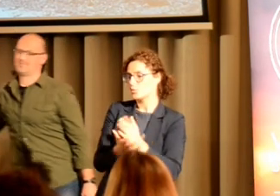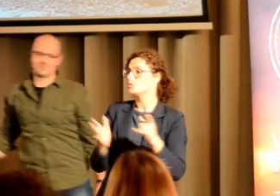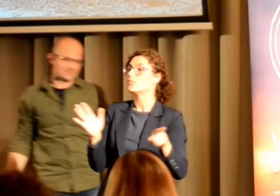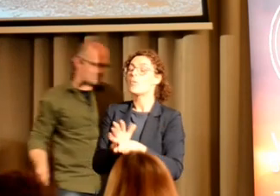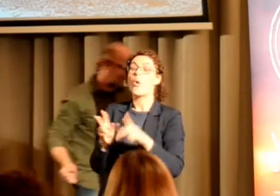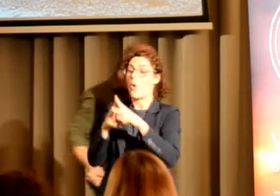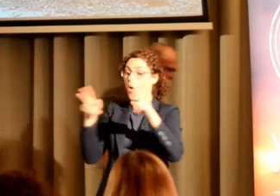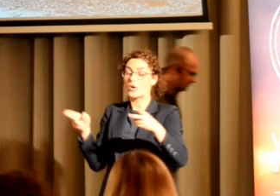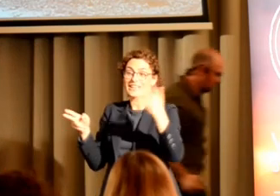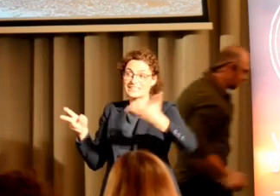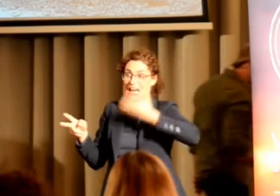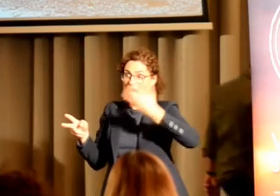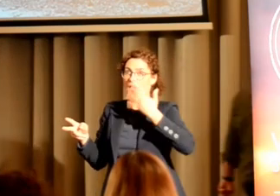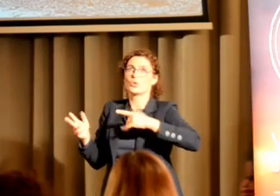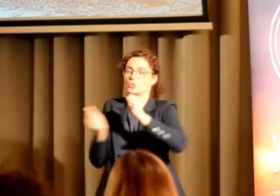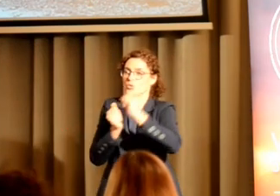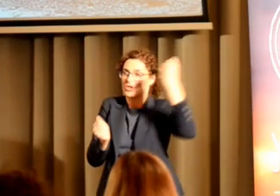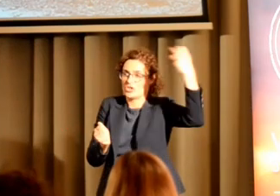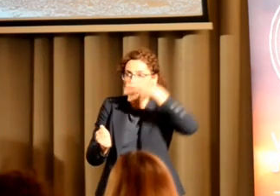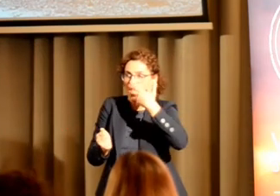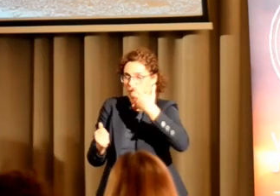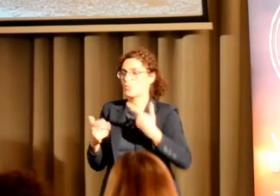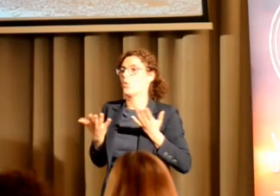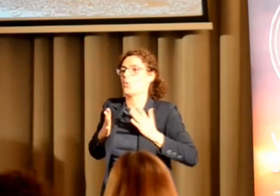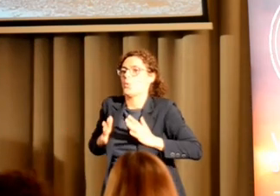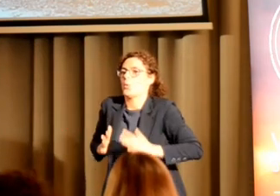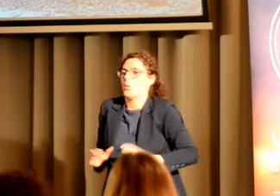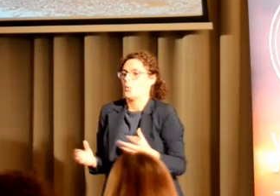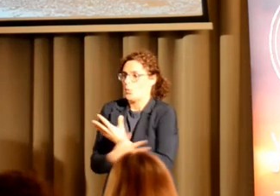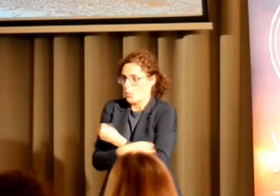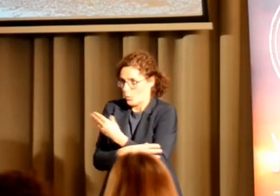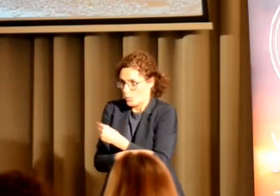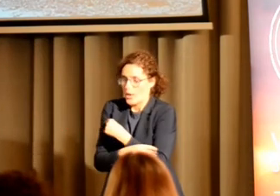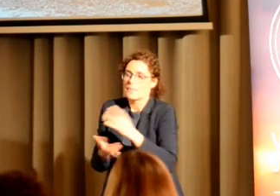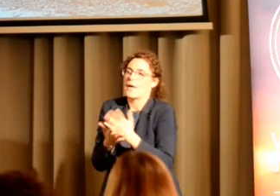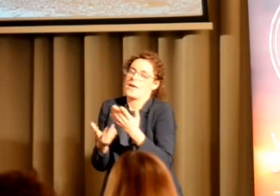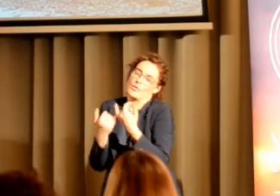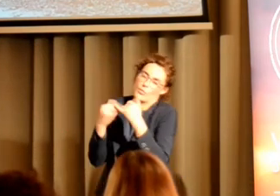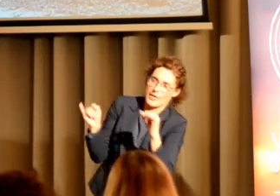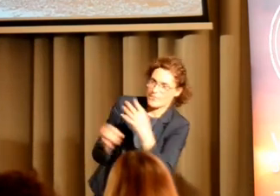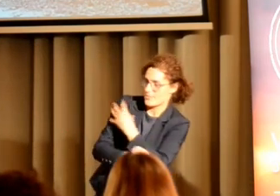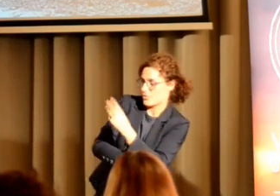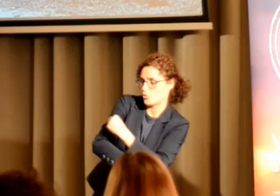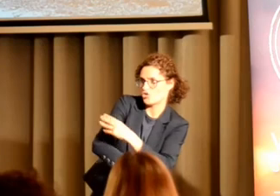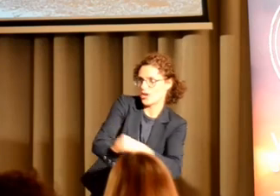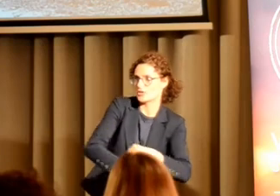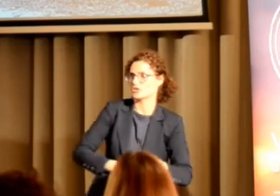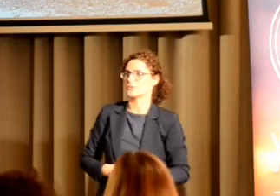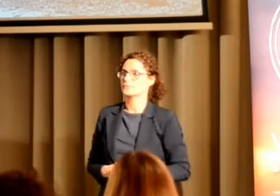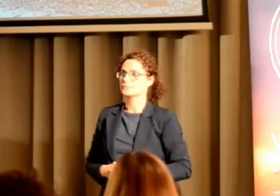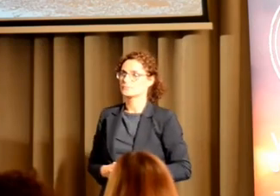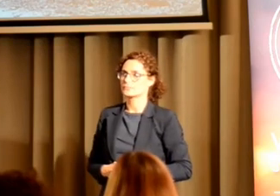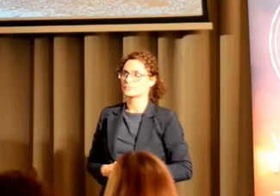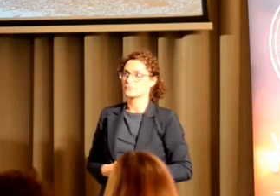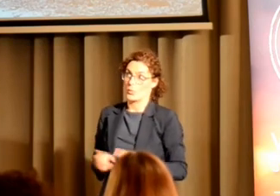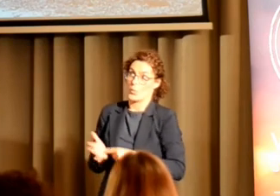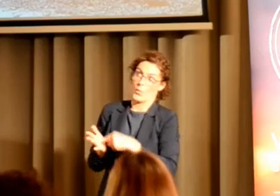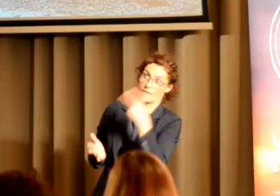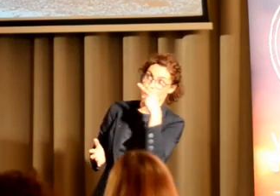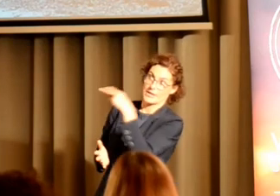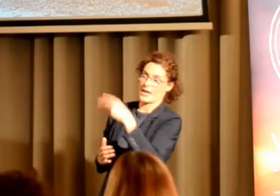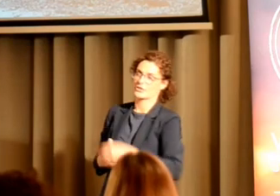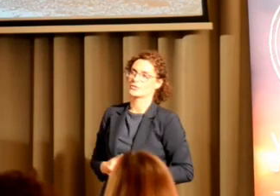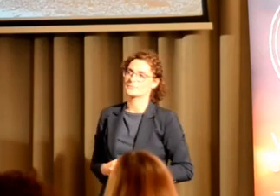lata tracą sporo sierści i mają już potem taką zimową, letnią sierść. No i tutaj pięknie właśnie